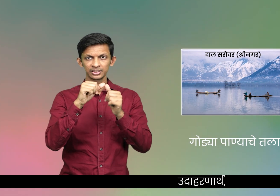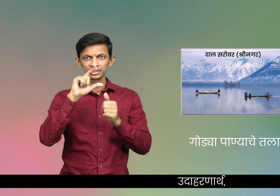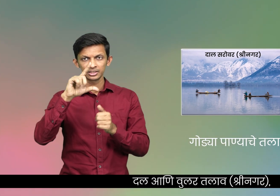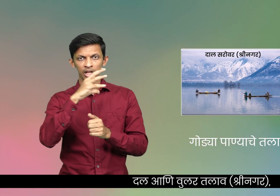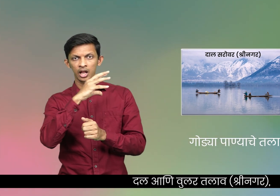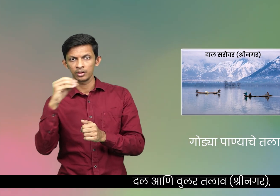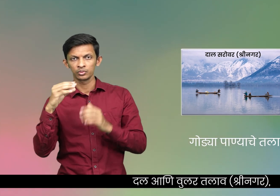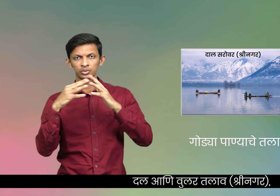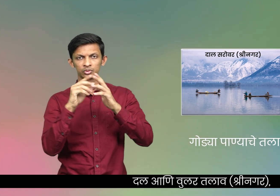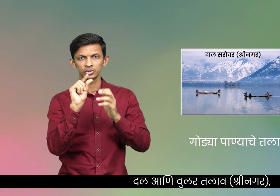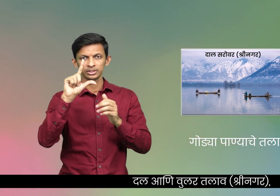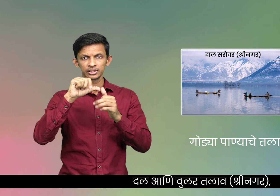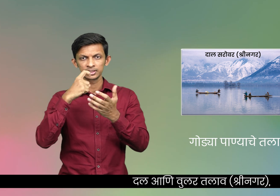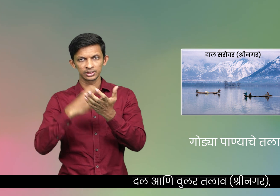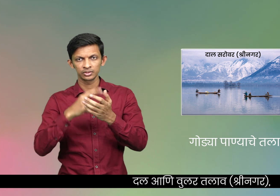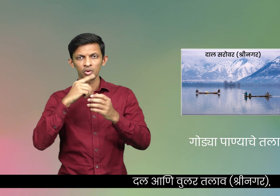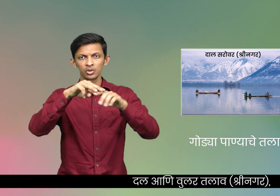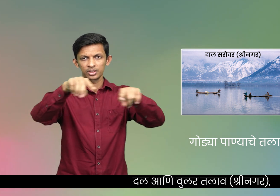उदाहरणार्थ दल आणि वुलर तलाव श्रीनगर,